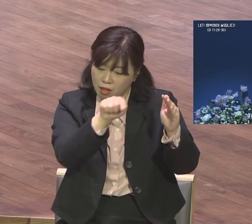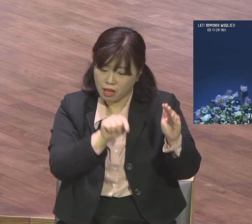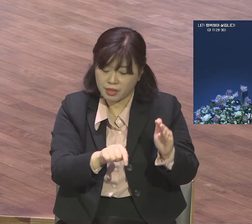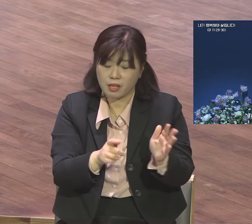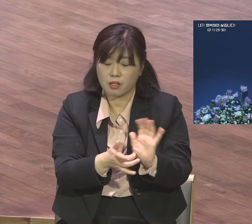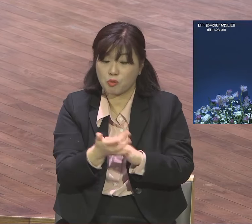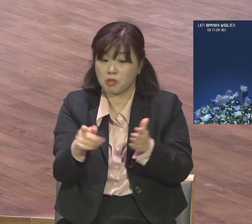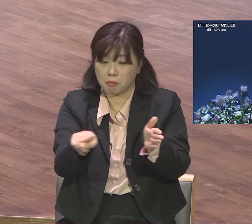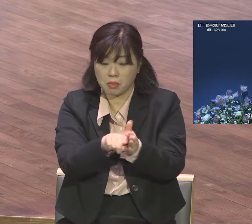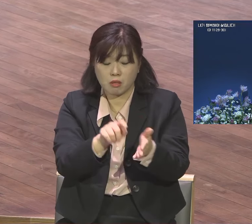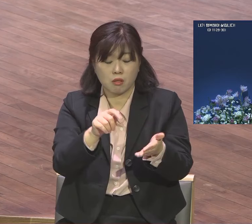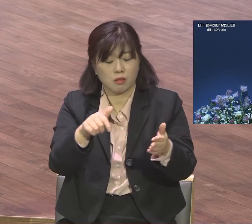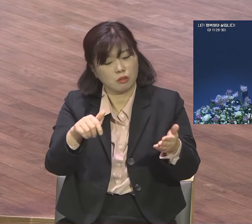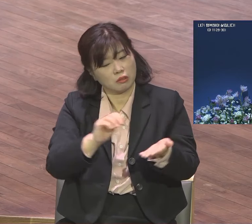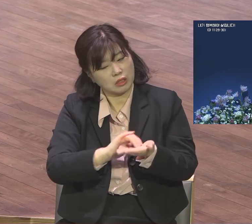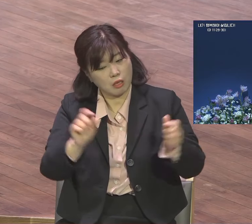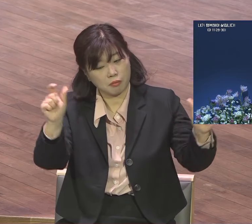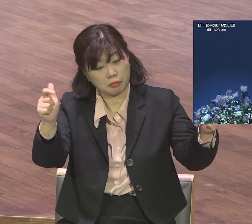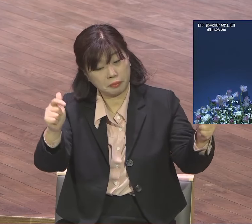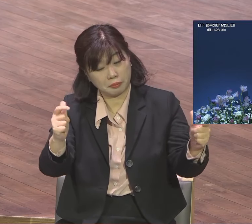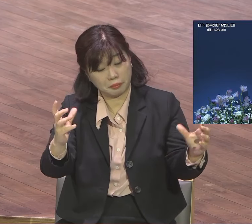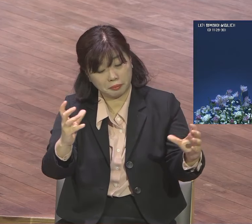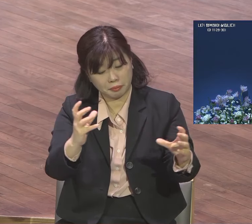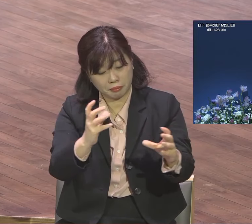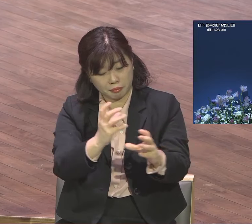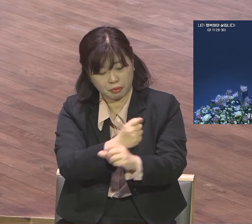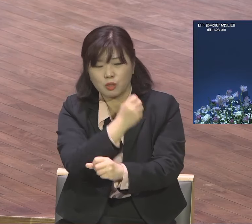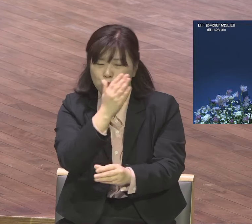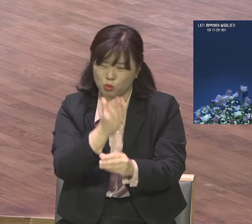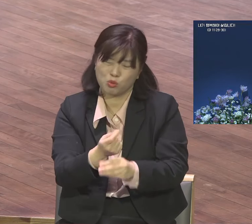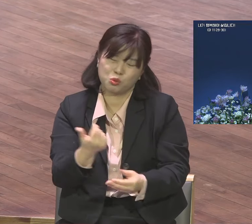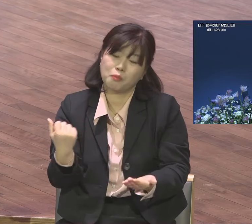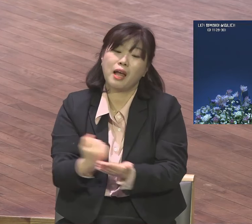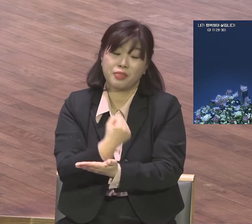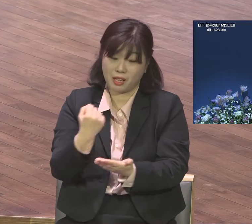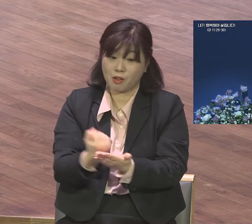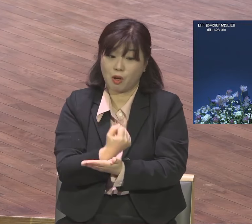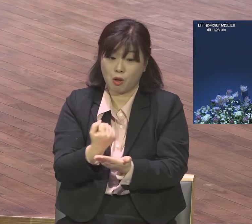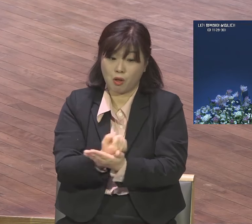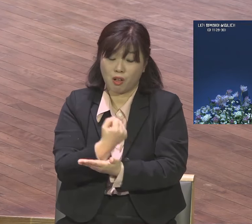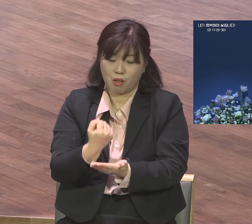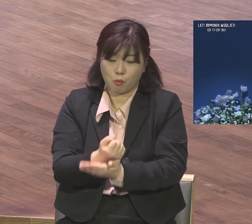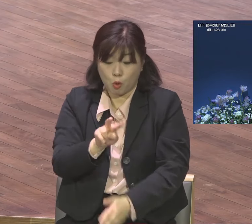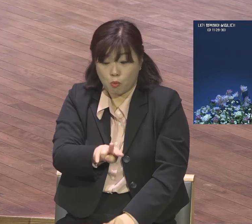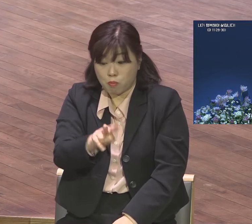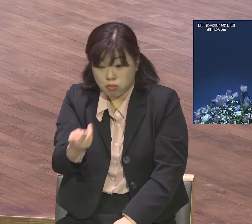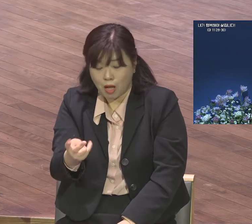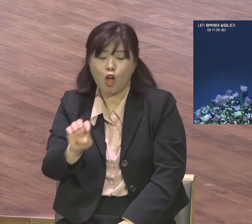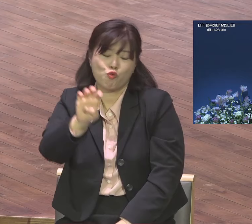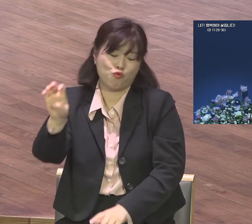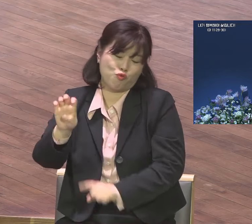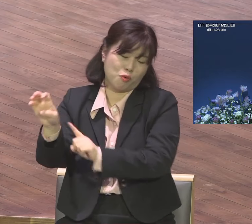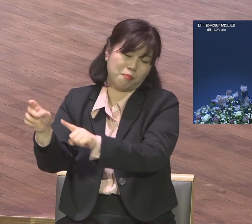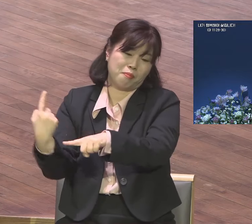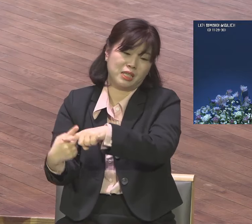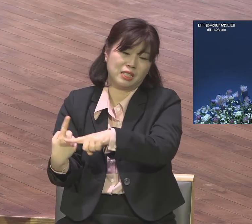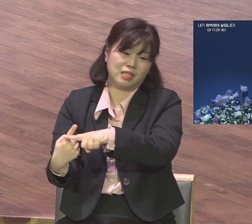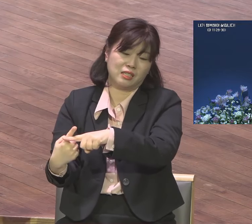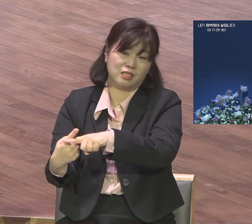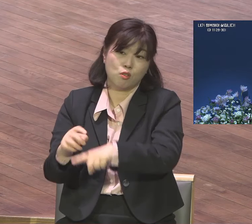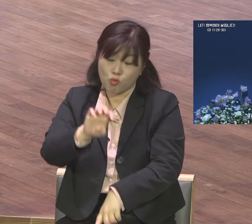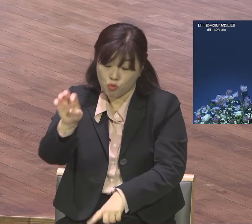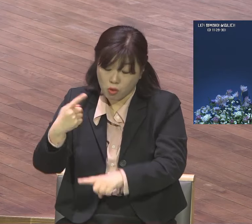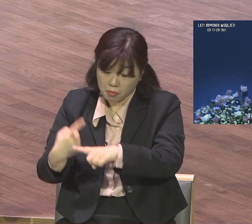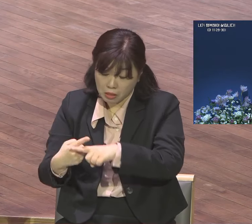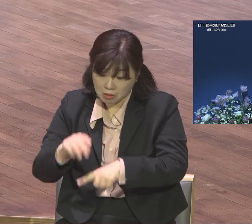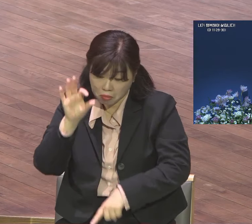흐름을 돌이키기 위해서 영국에서 유럽 전도 집회 및 렘넌트 대회가 열린 것입니다. 사도